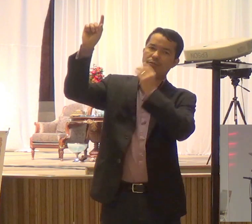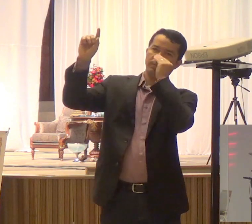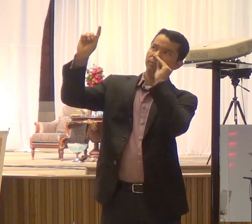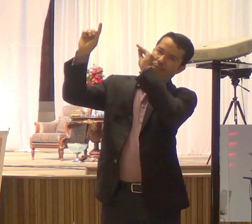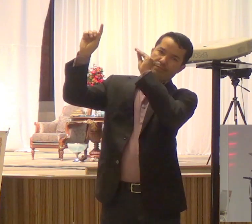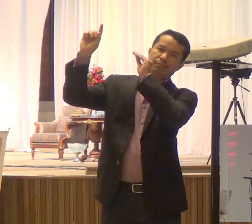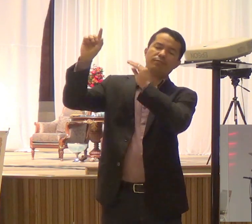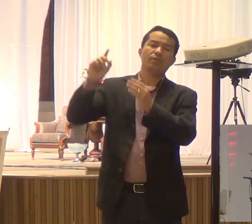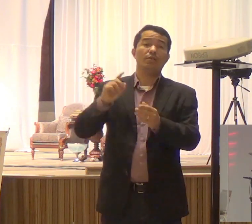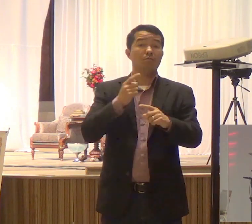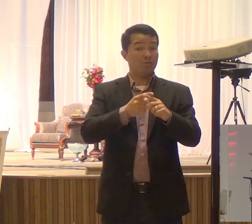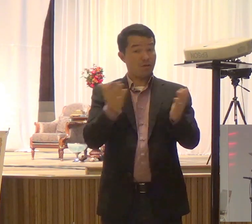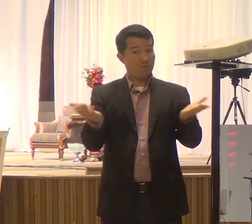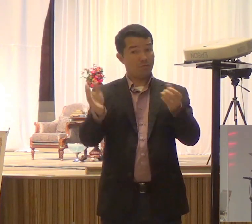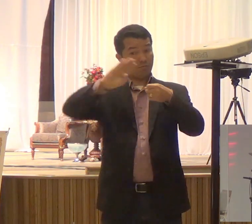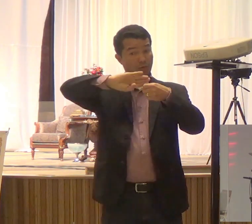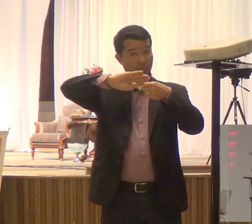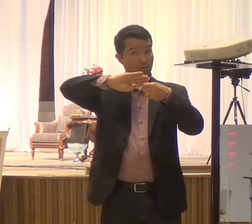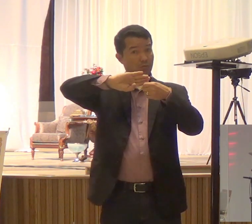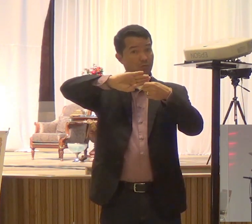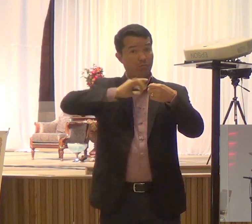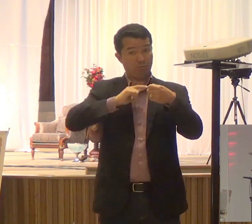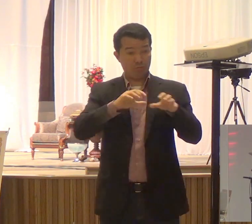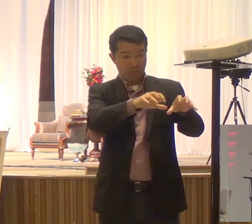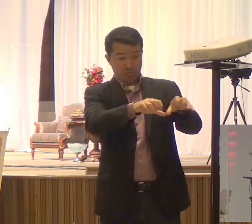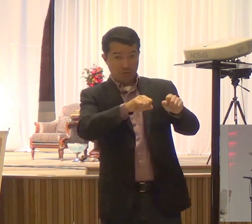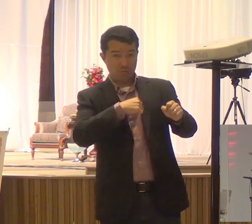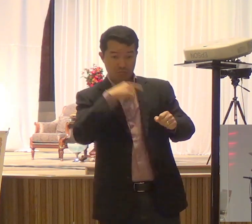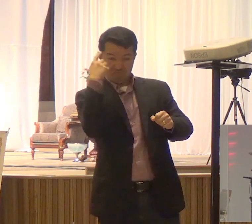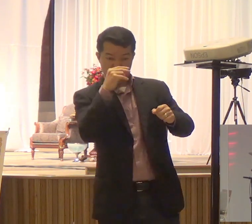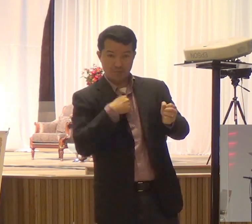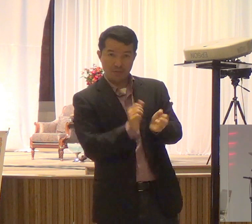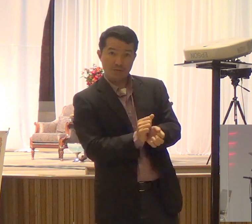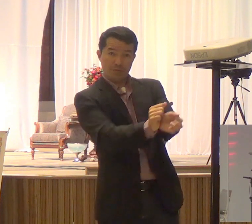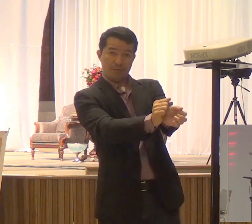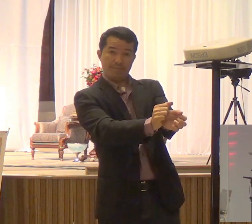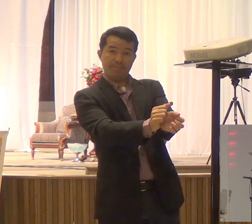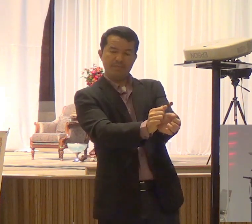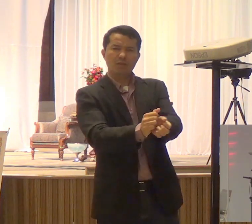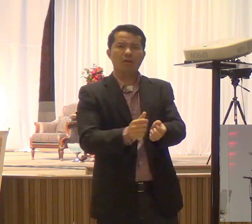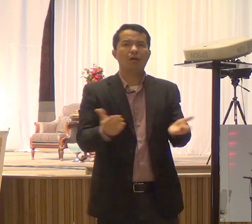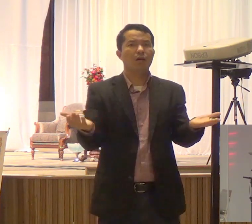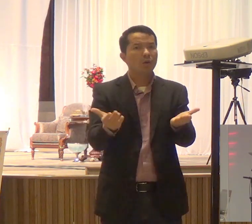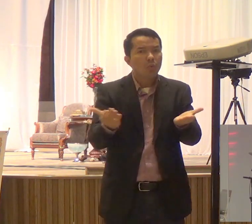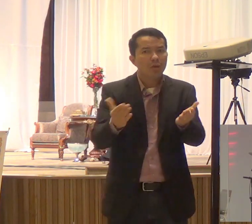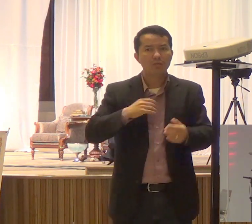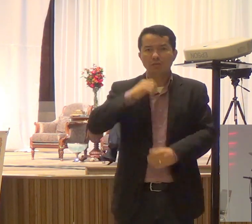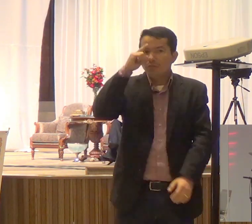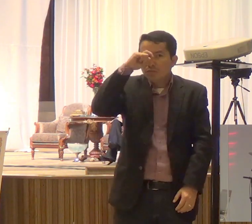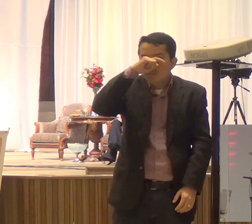sido dominados pela Babilônia, pelo Império Babilônico. E a situação é que eles